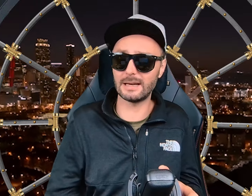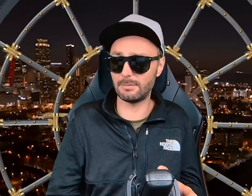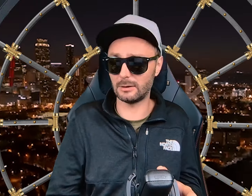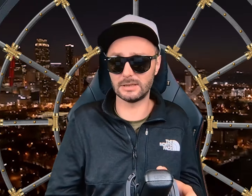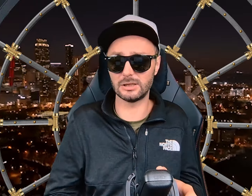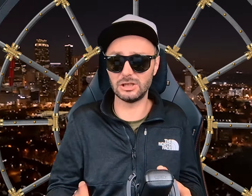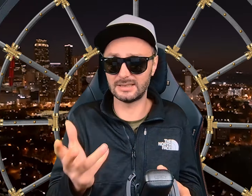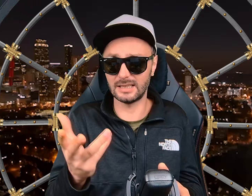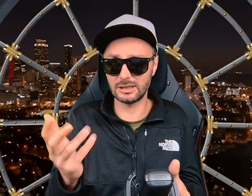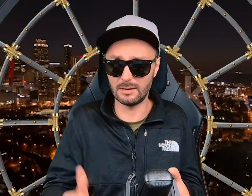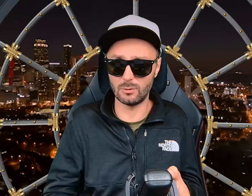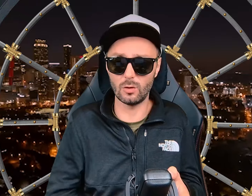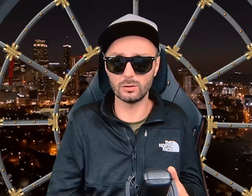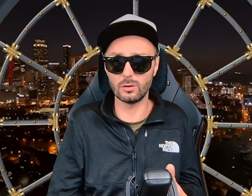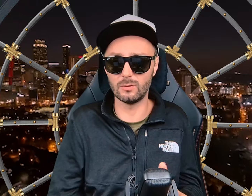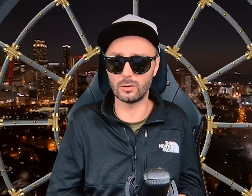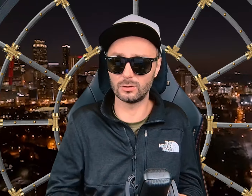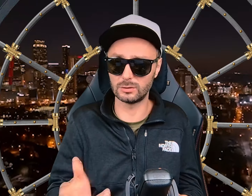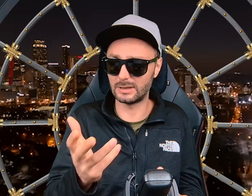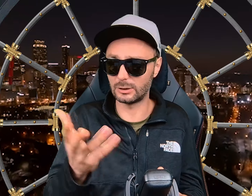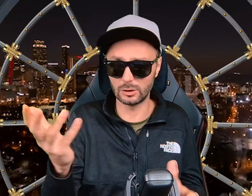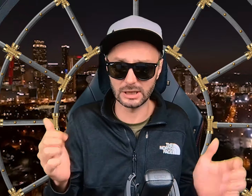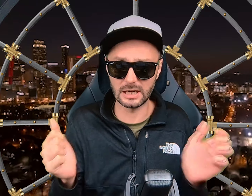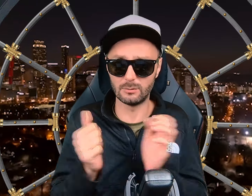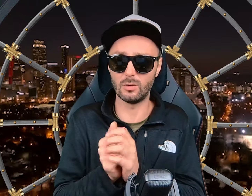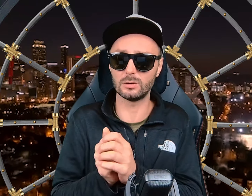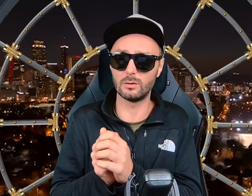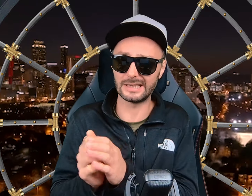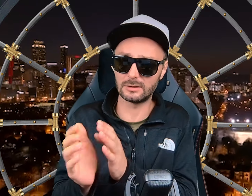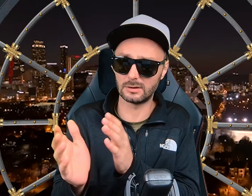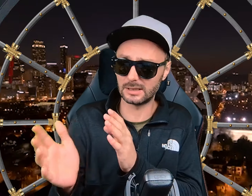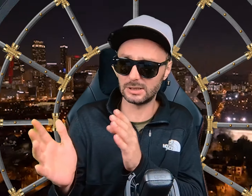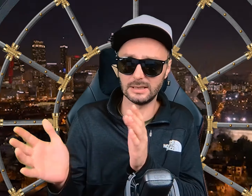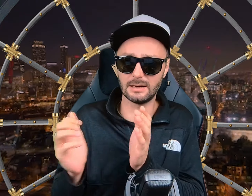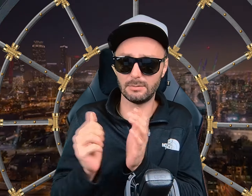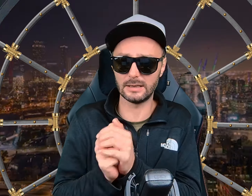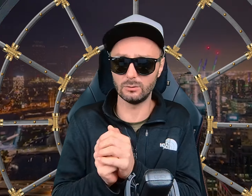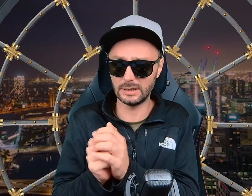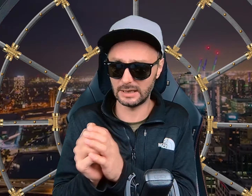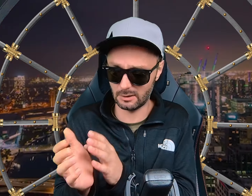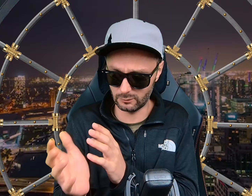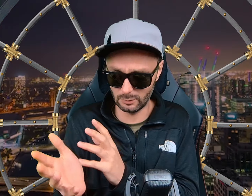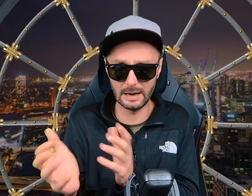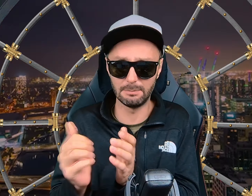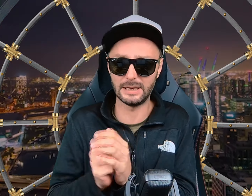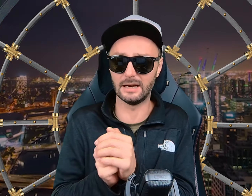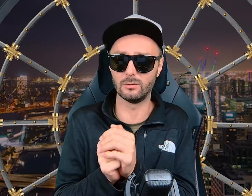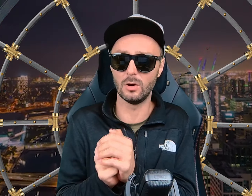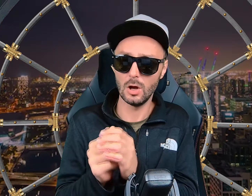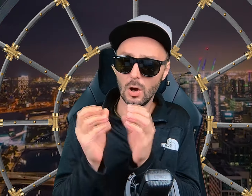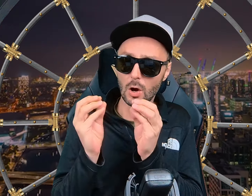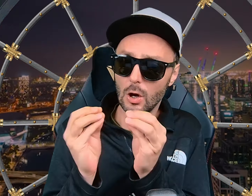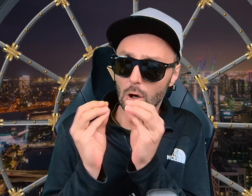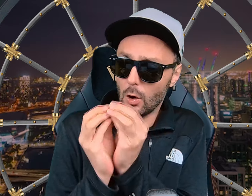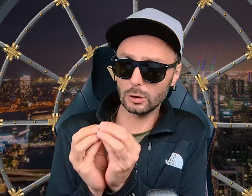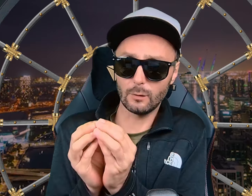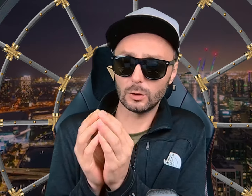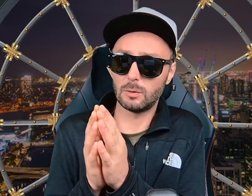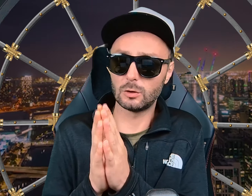trebalo da sačkamo odgovor, odnosno da dočekamo odgovor gradonačelnika Banja Luke na ovu prijavu Odgovor smo